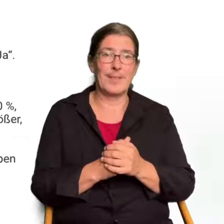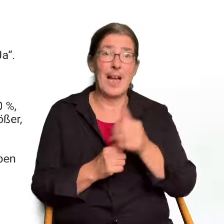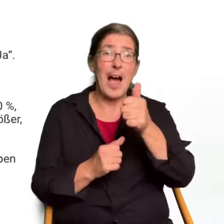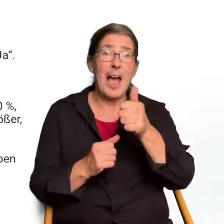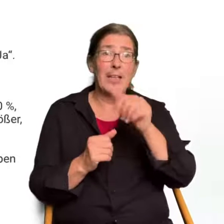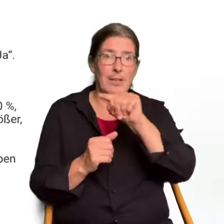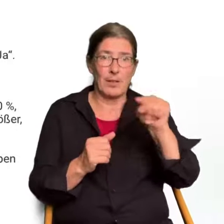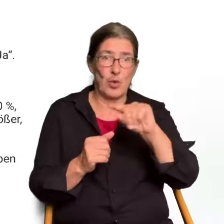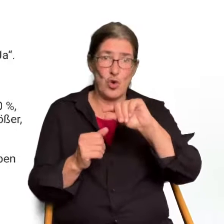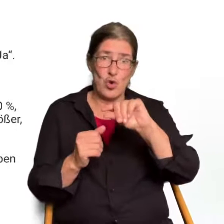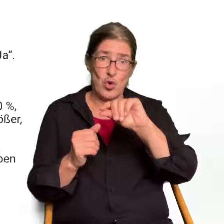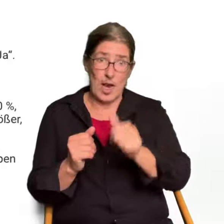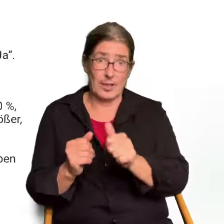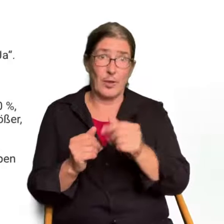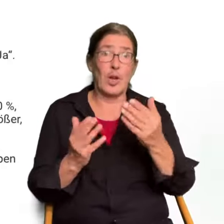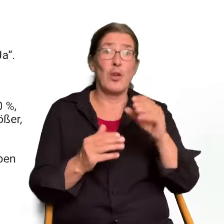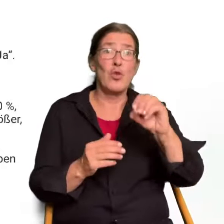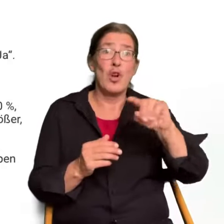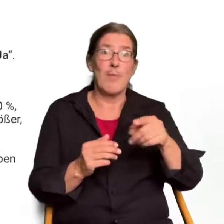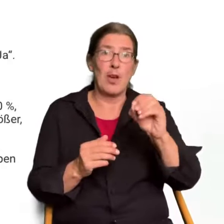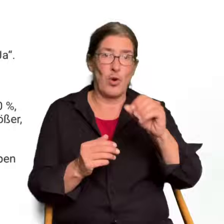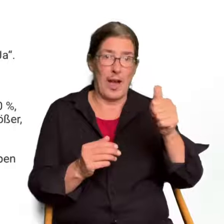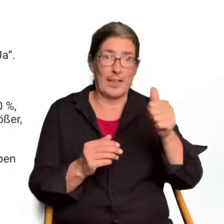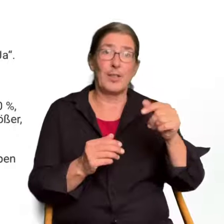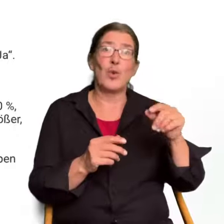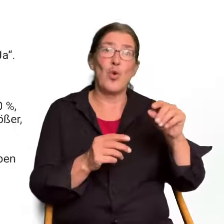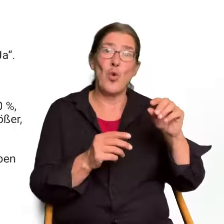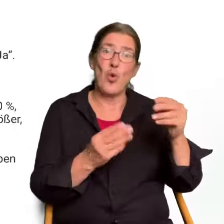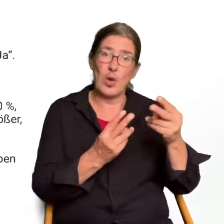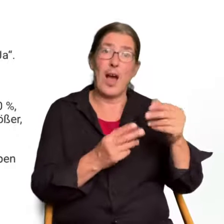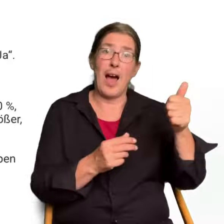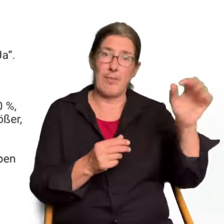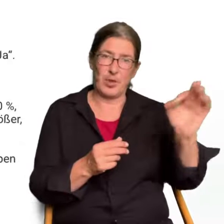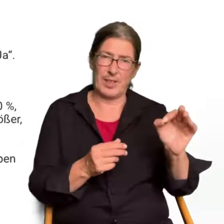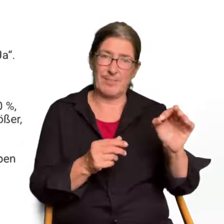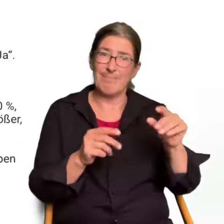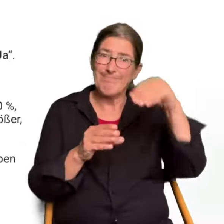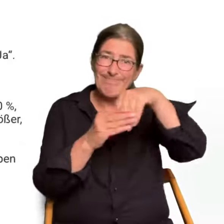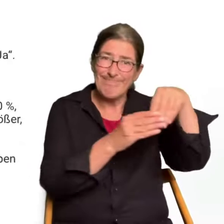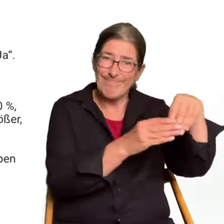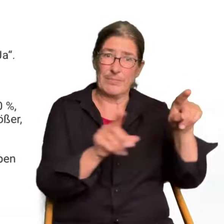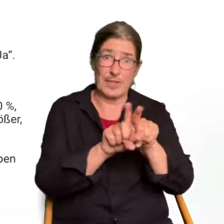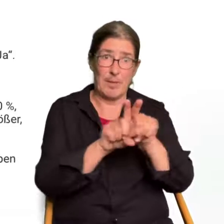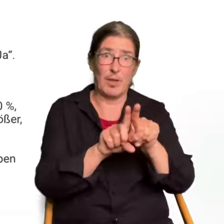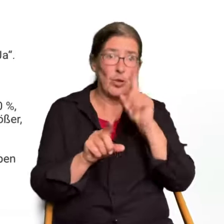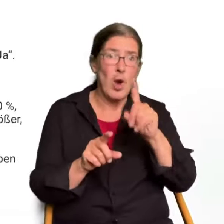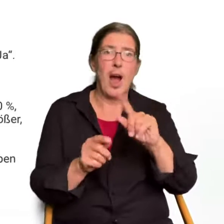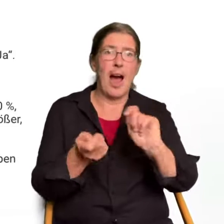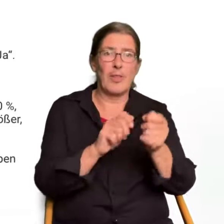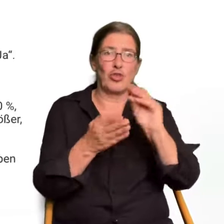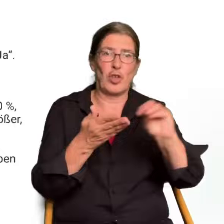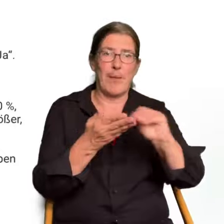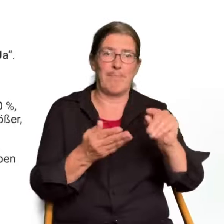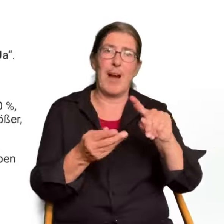100 oder 0,01 oder ein Prozent bedeutet eigentlich genau dasselbe es ist bloß jeweils eine